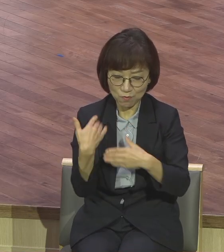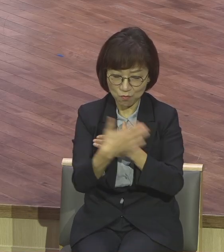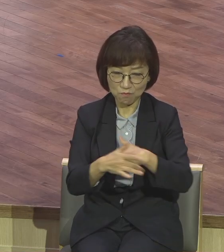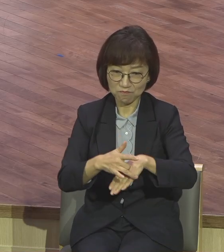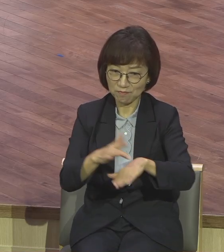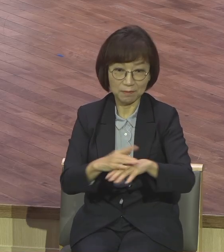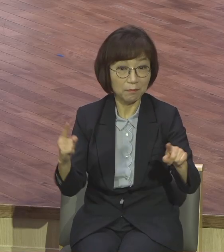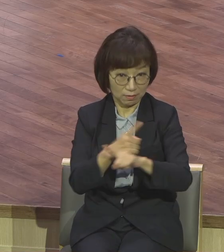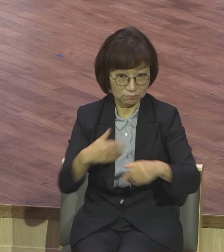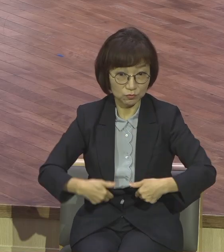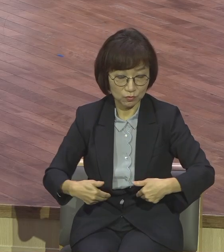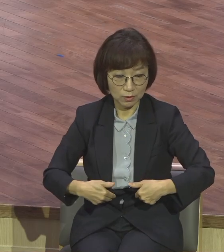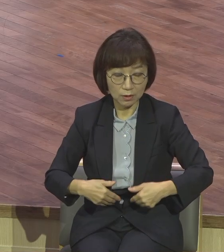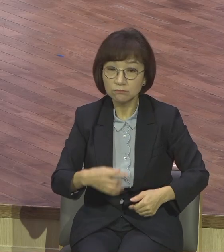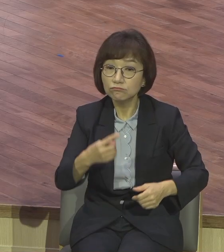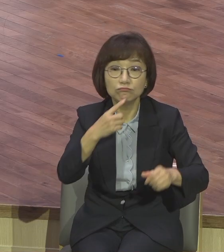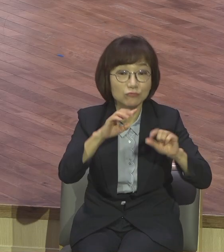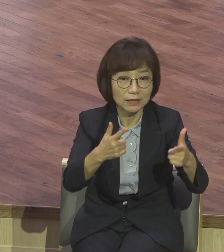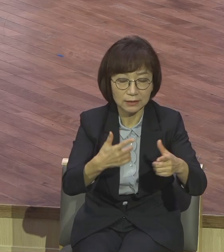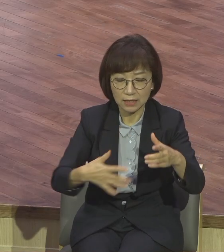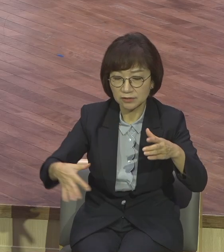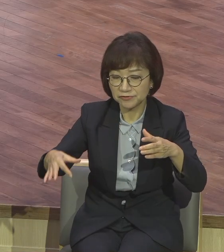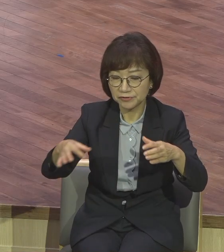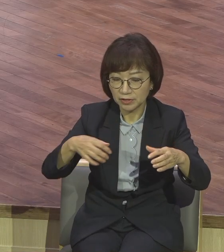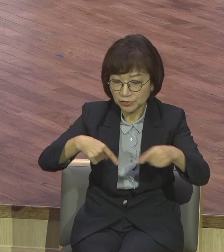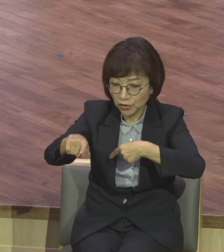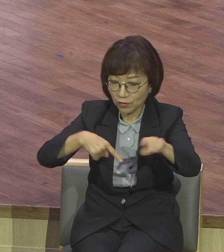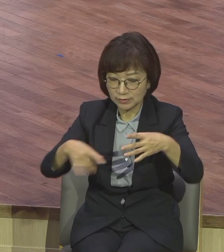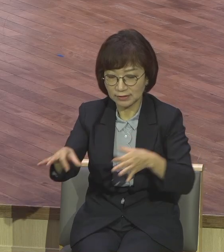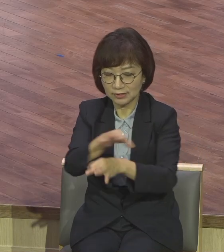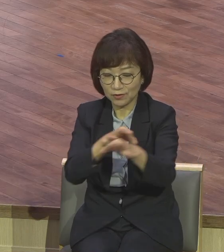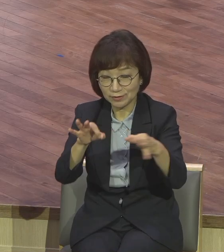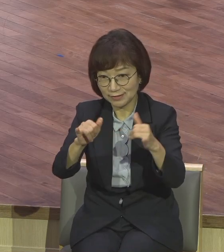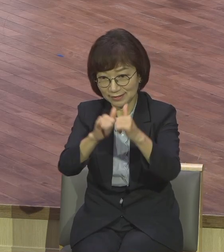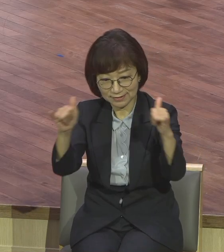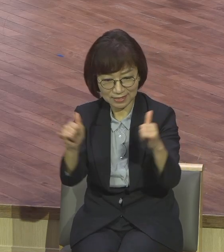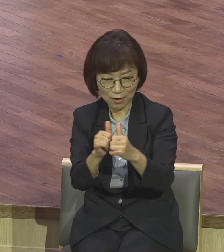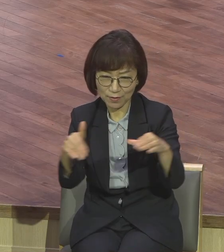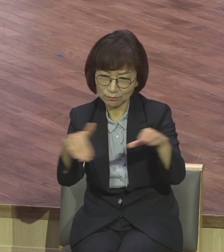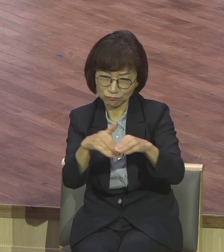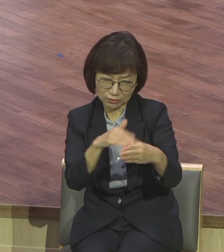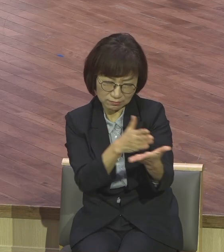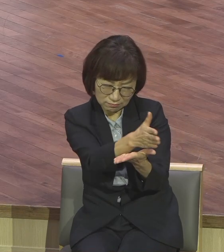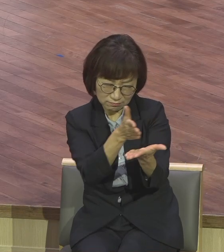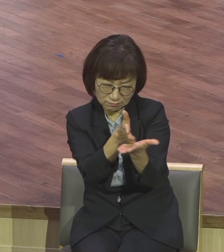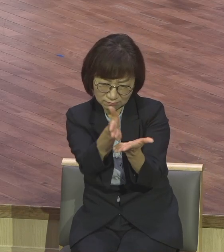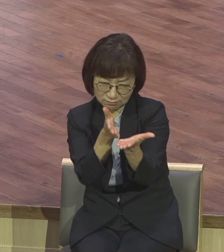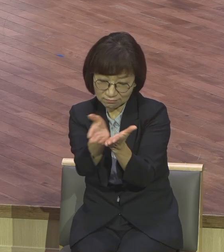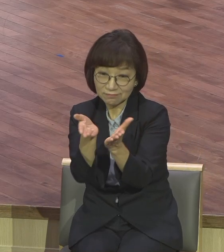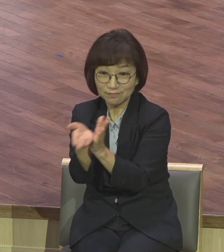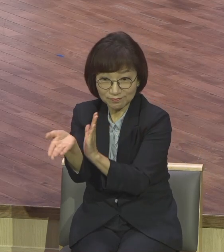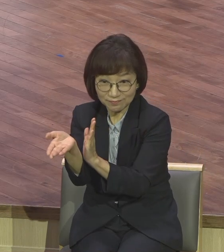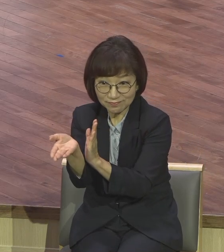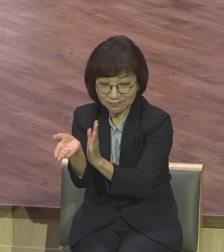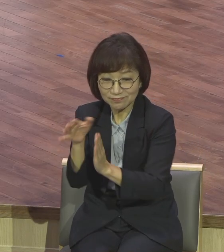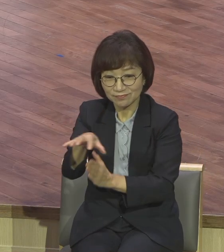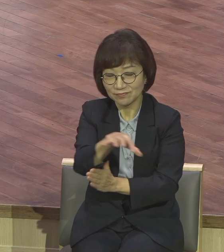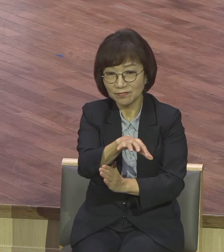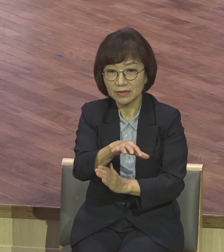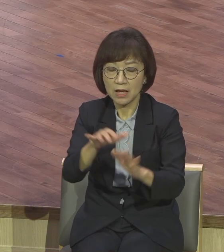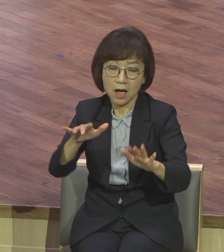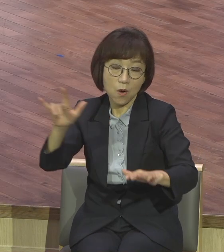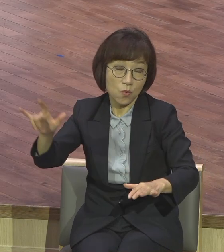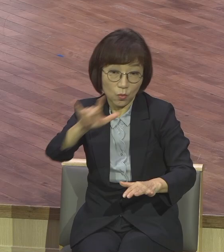정치, 경제, 사회, 문화, 예술. 이 코로나 이